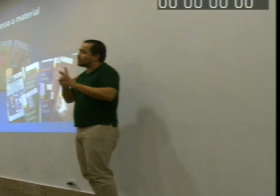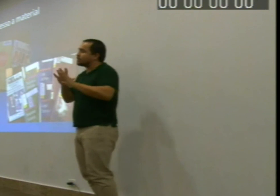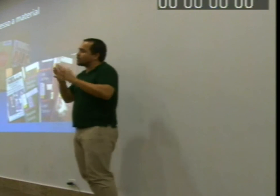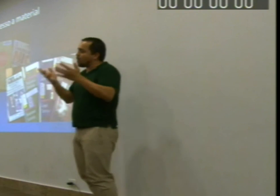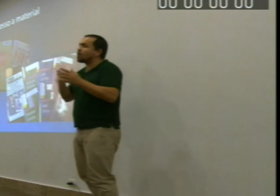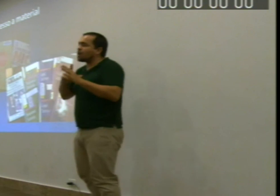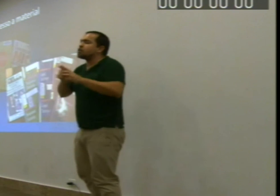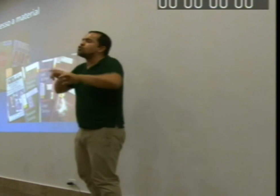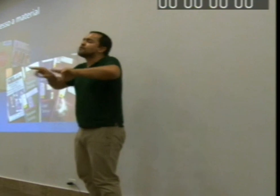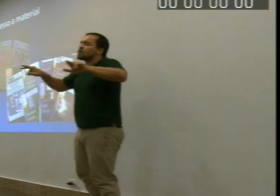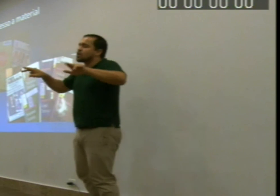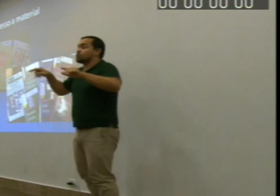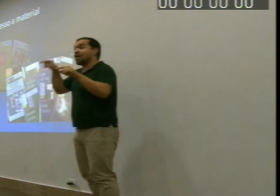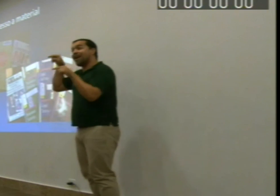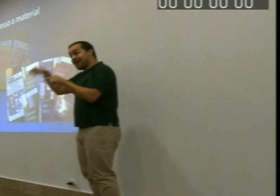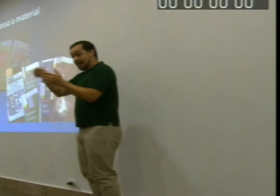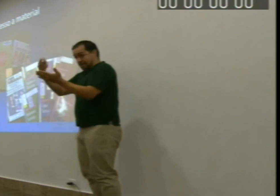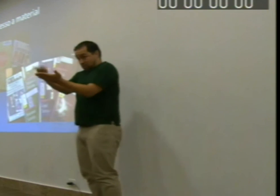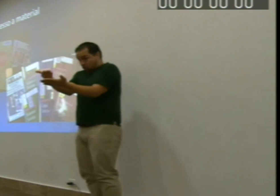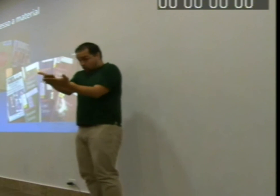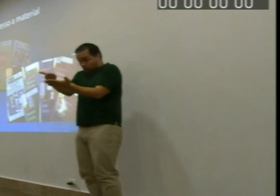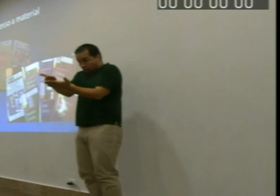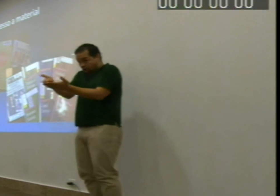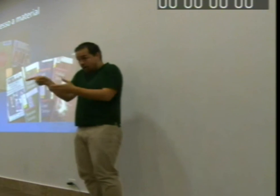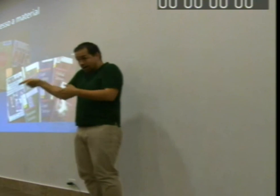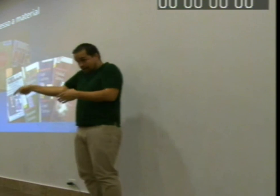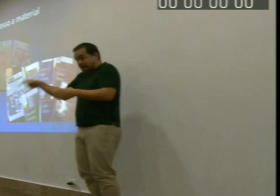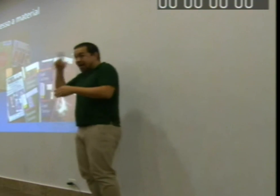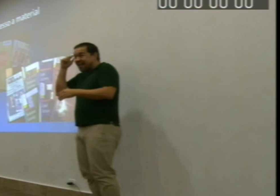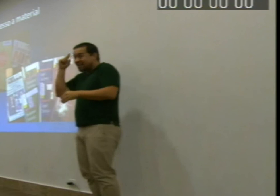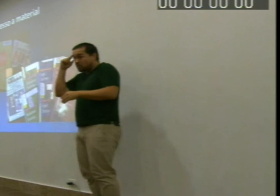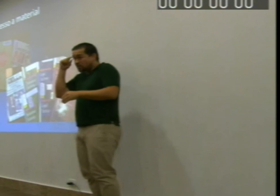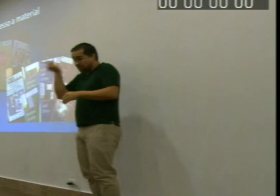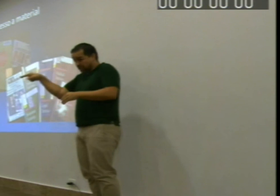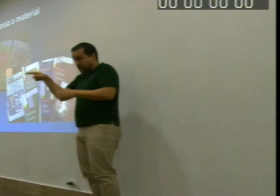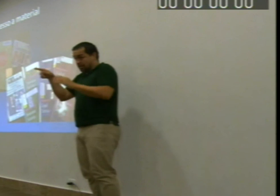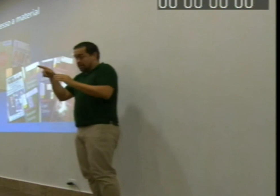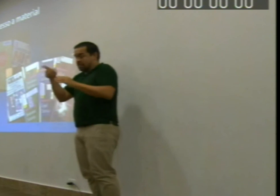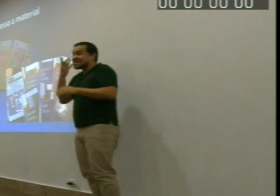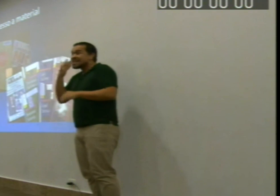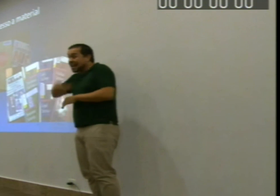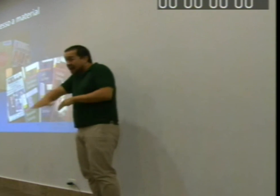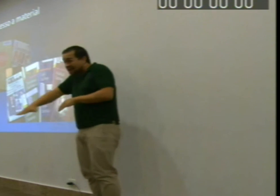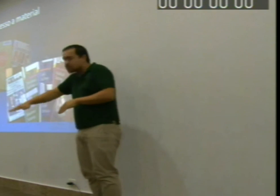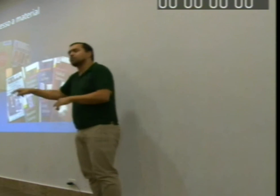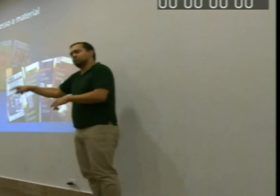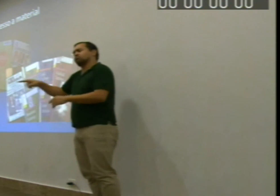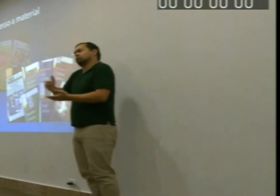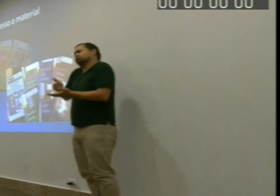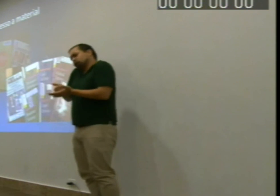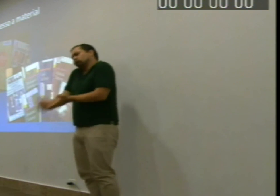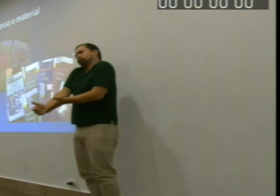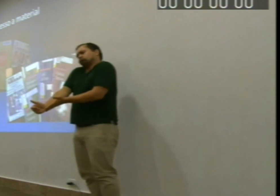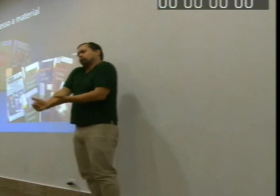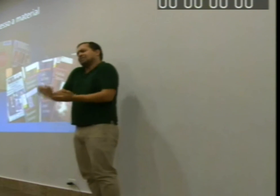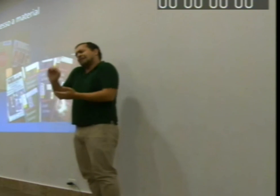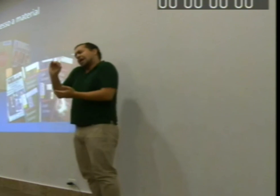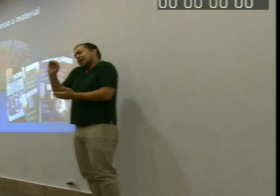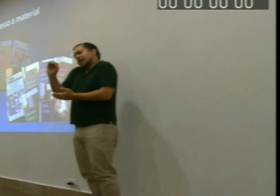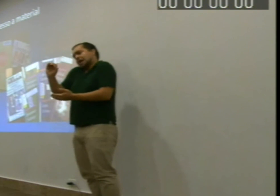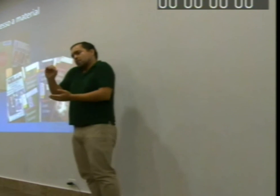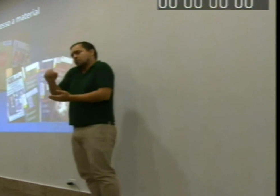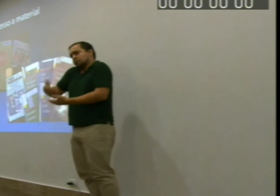labial e não da língua de sinais é diferente porque o estudo na galaud desde criança ele